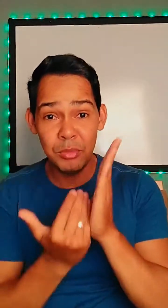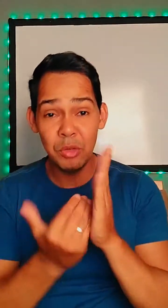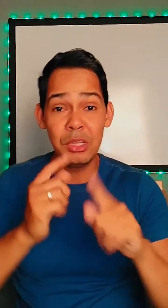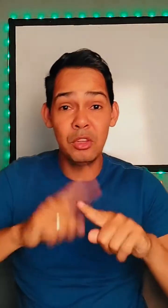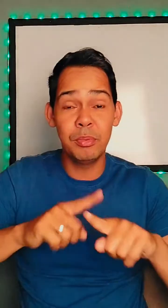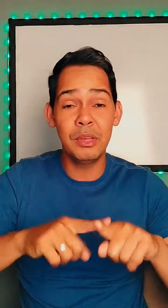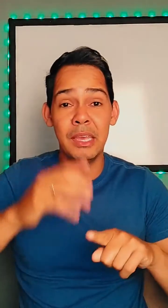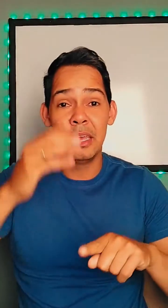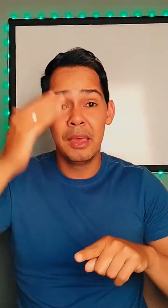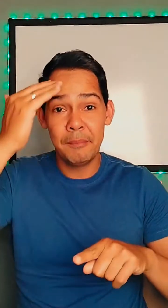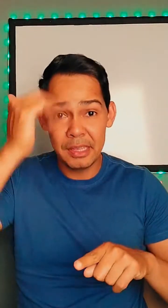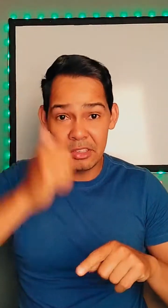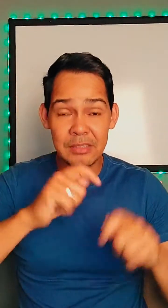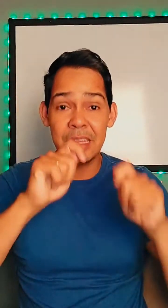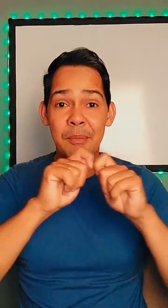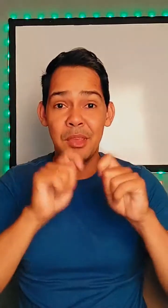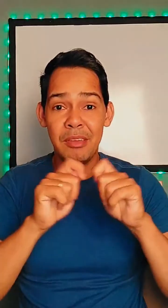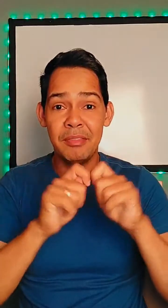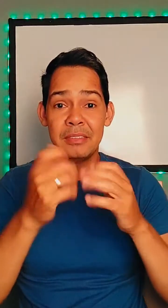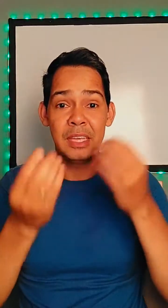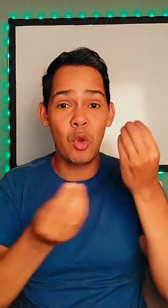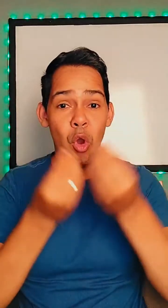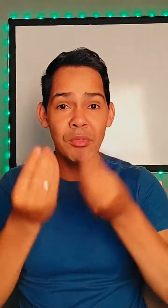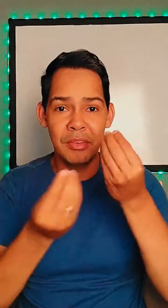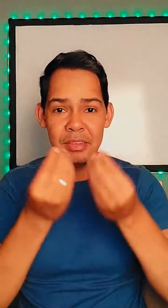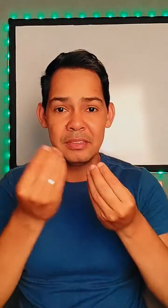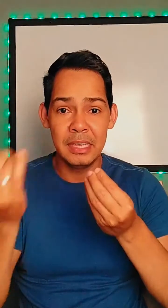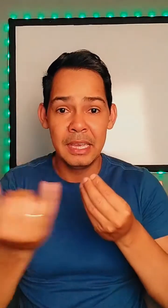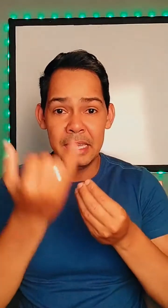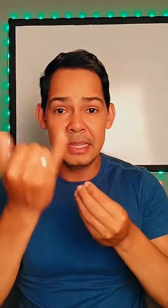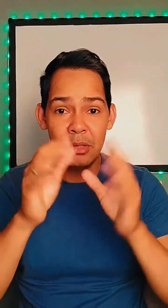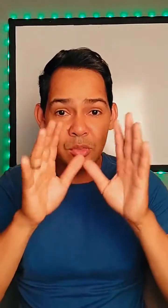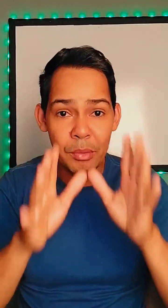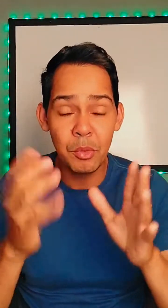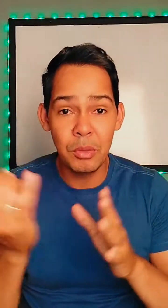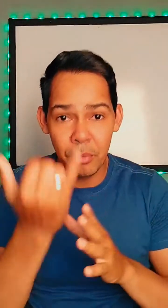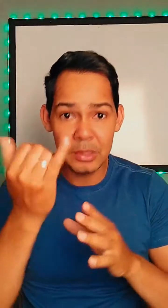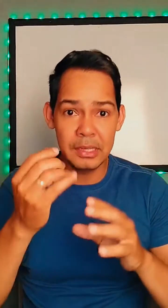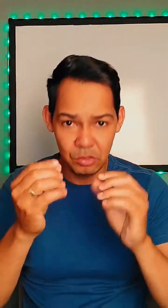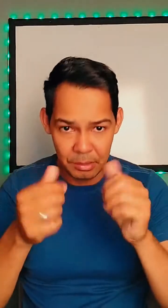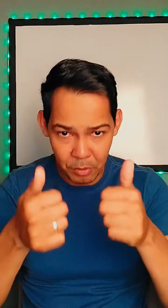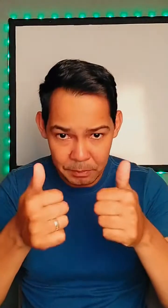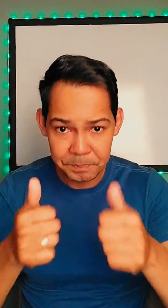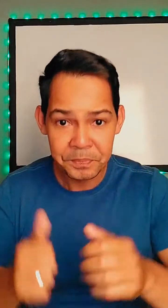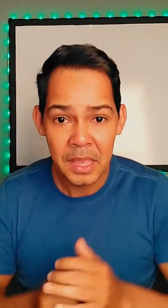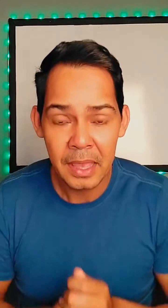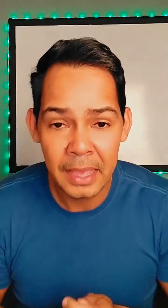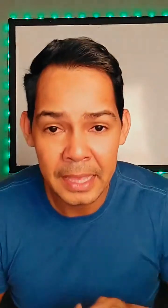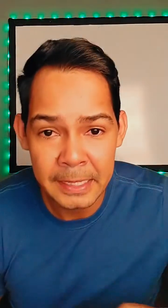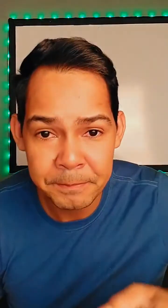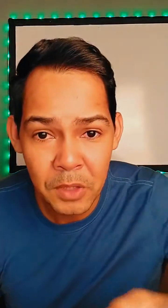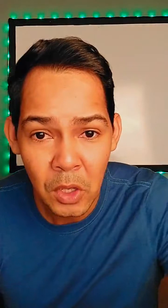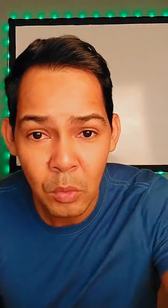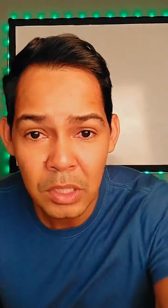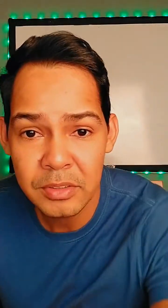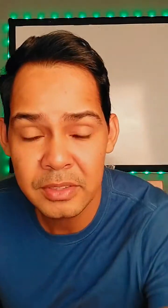diminuído. Por quê? Porque já sabe o que vai fazer, como vai fazer. Então isso é muito importante, tá bom? Quando você terá a